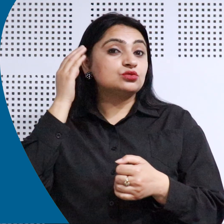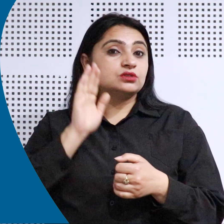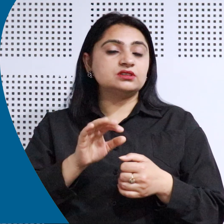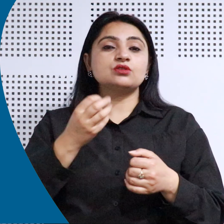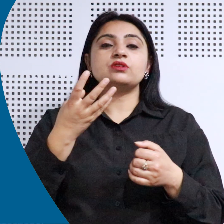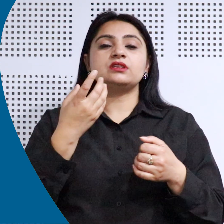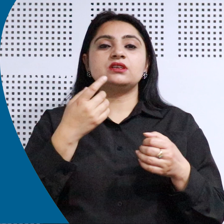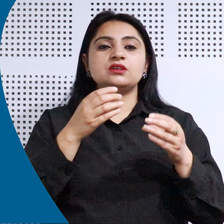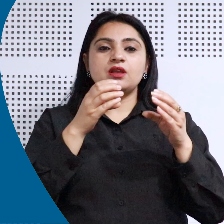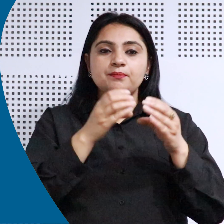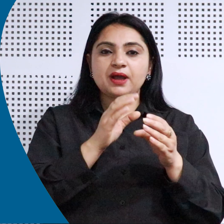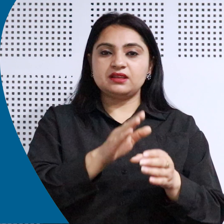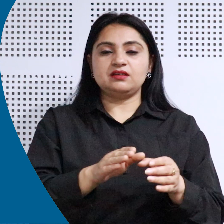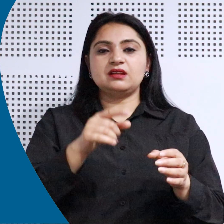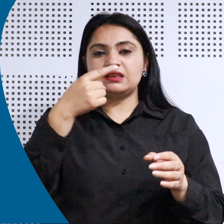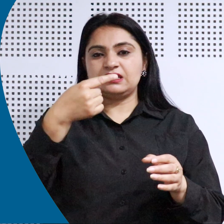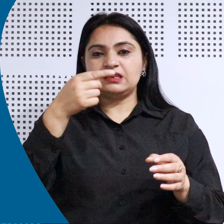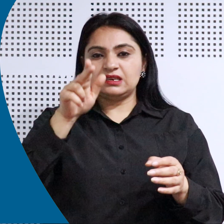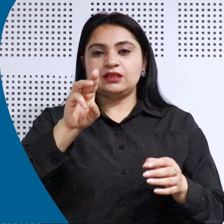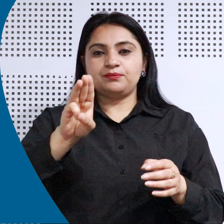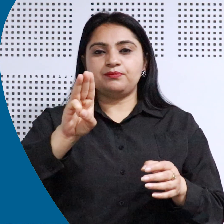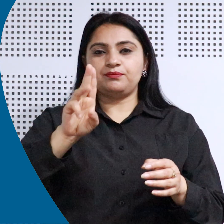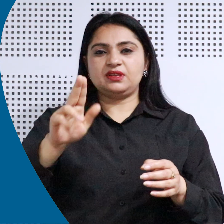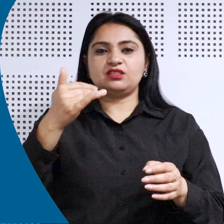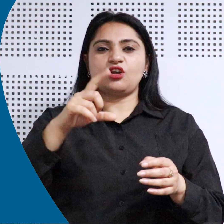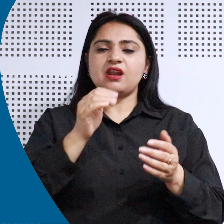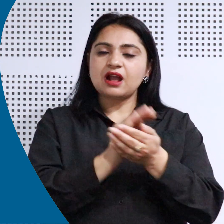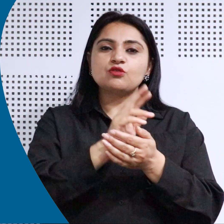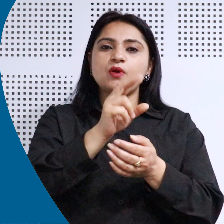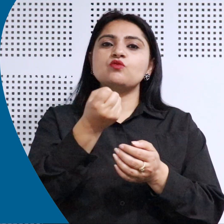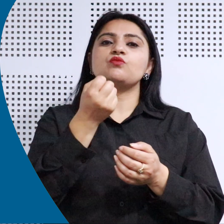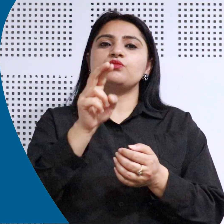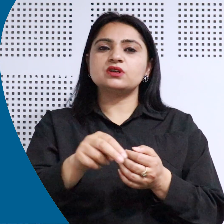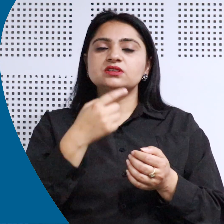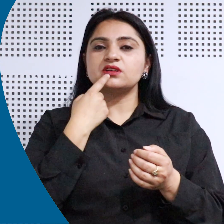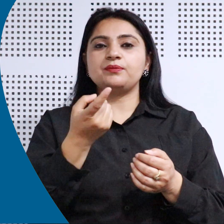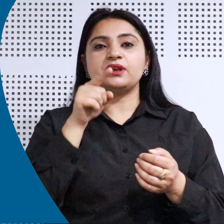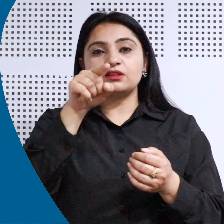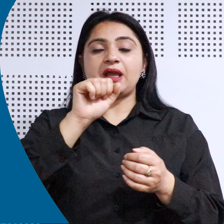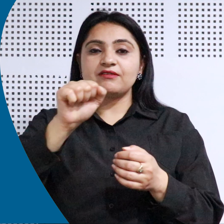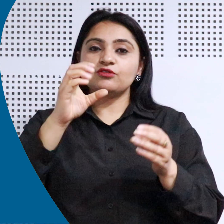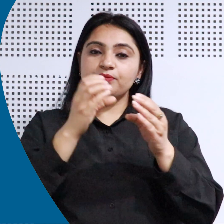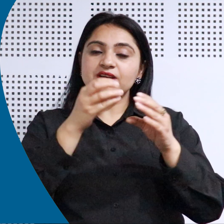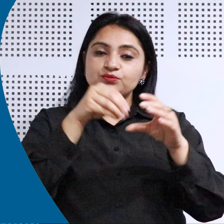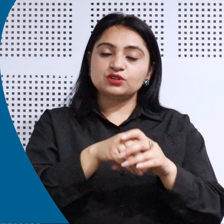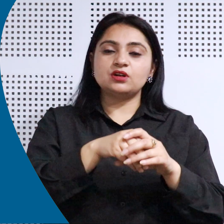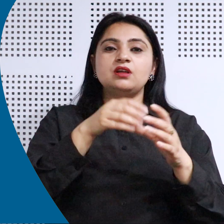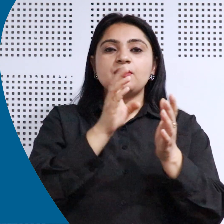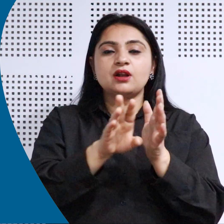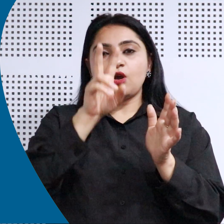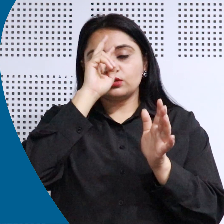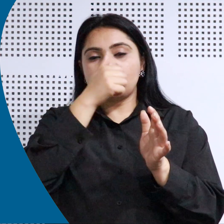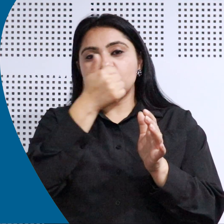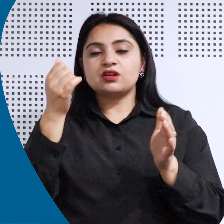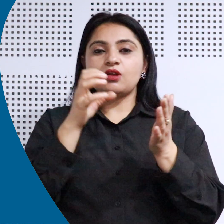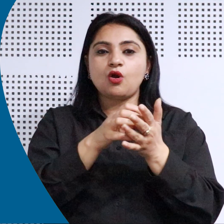कतिपय पालिकाले होइन निमित्त राख्न पाउनुपर्छ भनेर सिंहदरबारभित्रै तपाईँलाई ठुलो राजनीतिक, तपाईँ आफ्नै पार्टीभित्रबाट अथवा अरू ठाउँबाट पनि त्यो